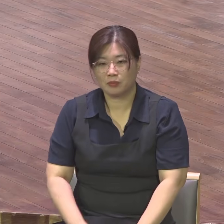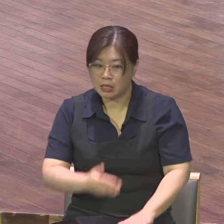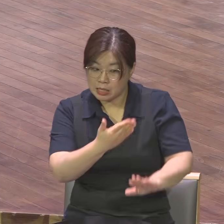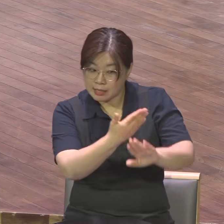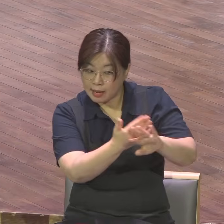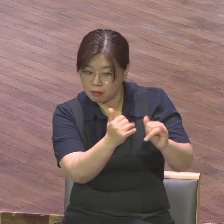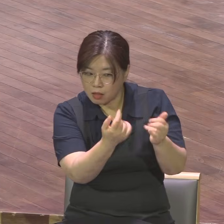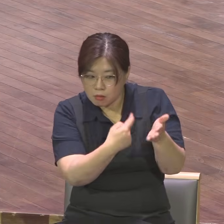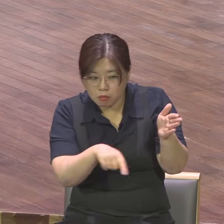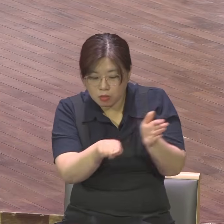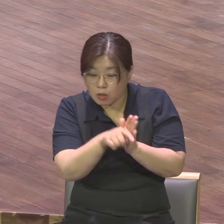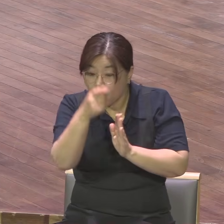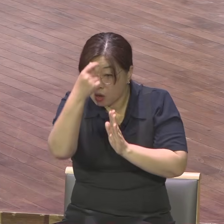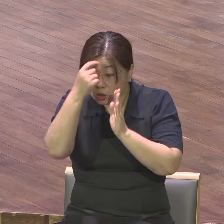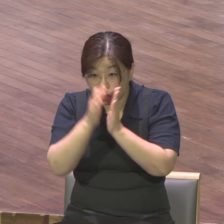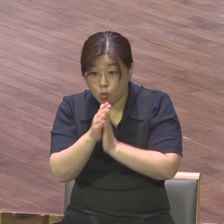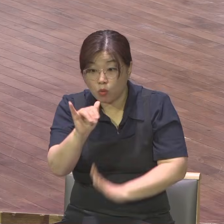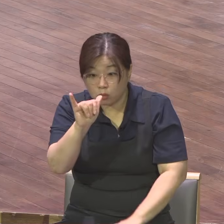사람을 위해서 기도한다.